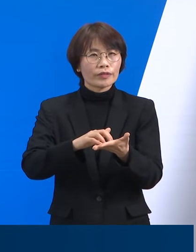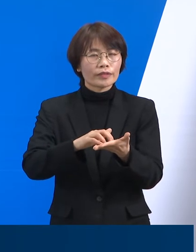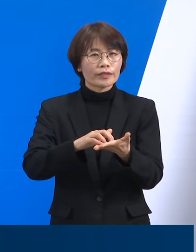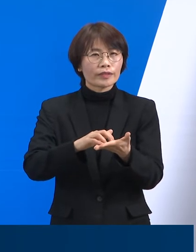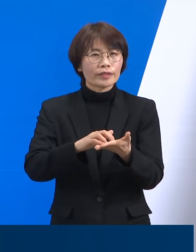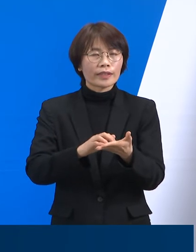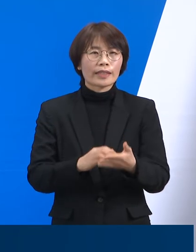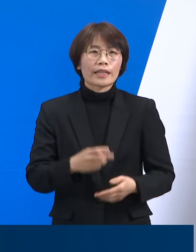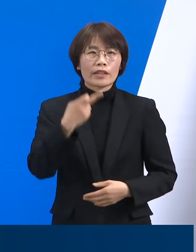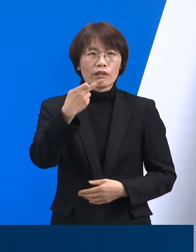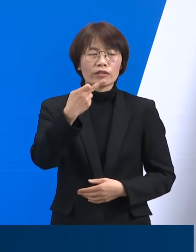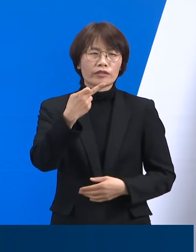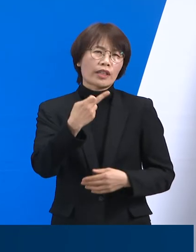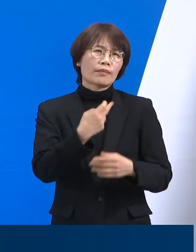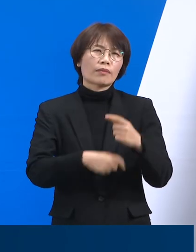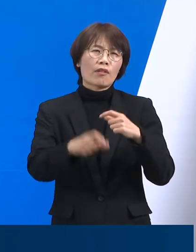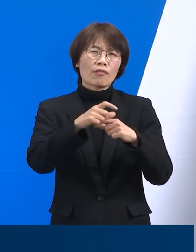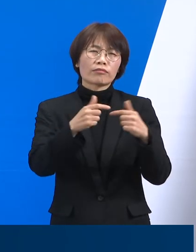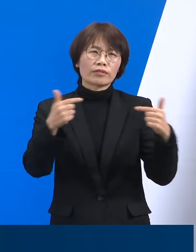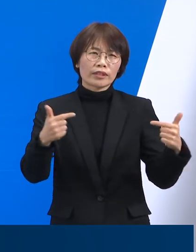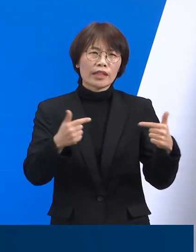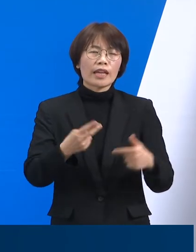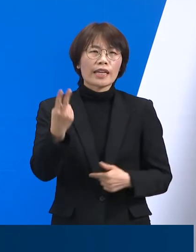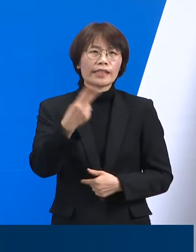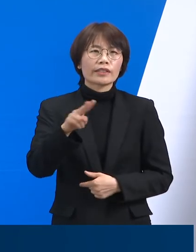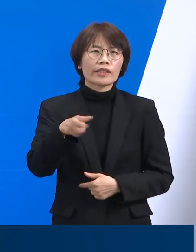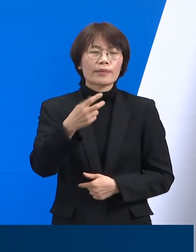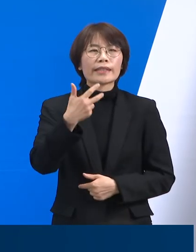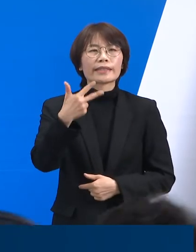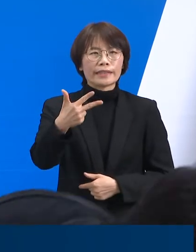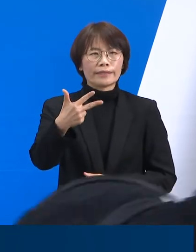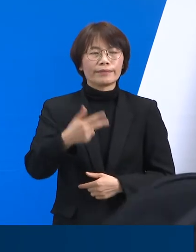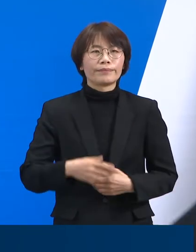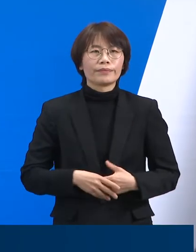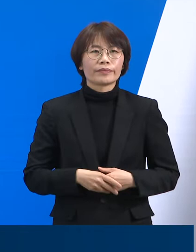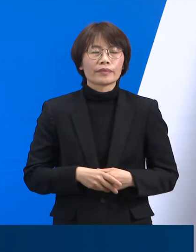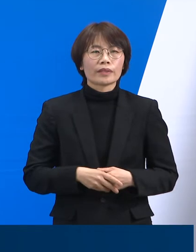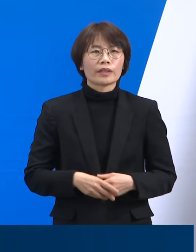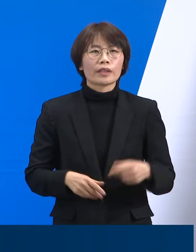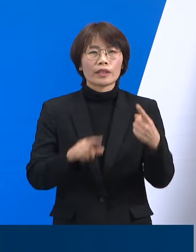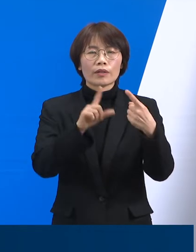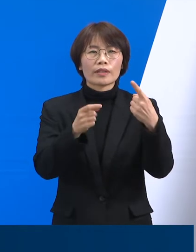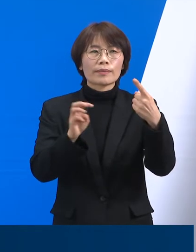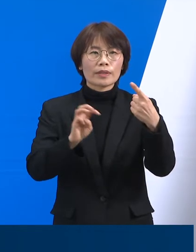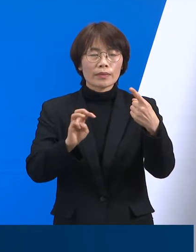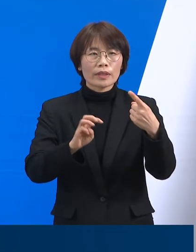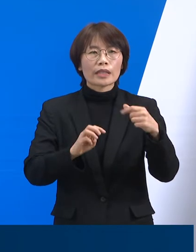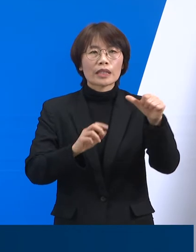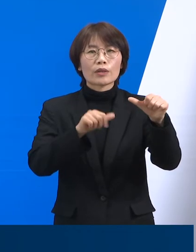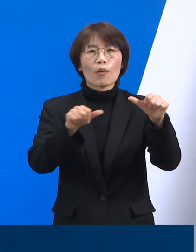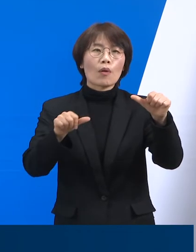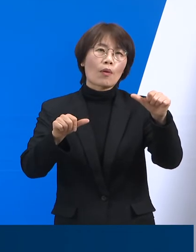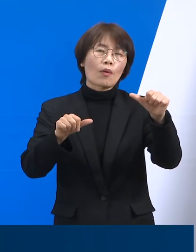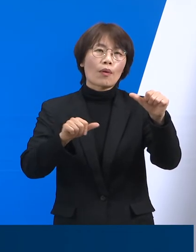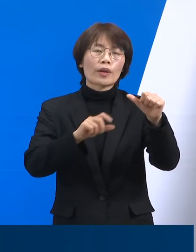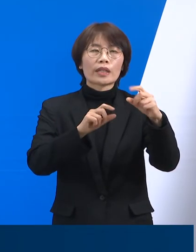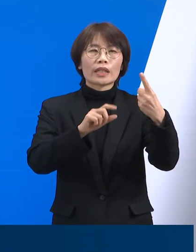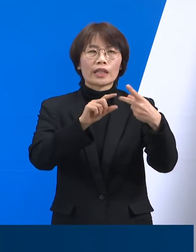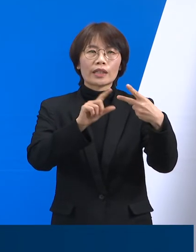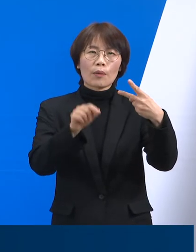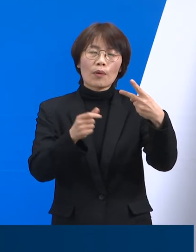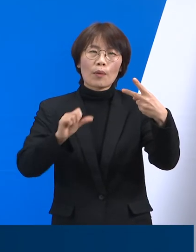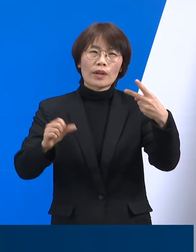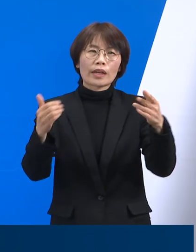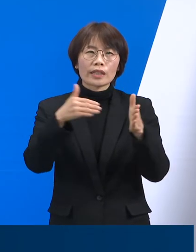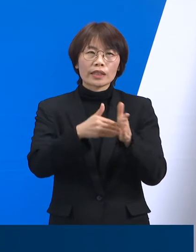0시 대비 12명 증가한 2,207명입니다. 1월 30일부터 2월 5일까지 한 주간 발생한